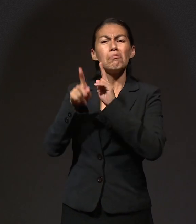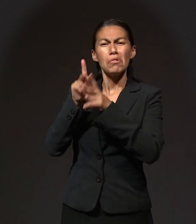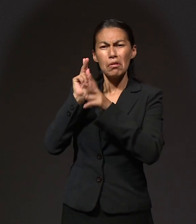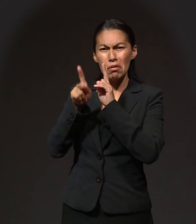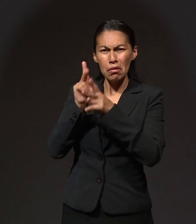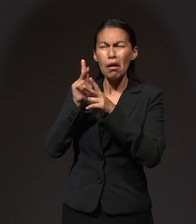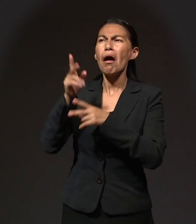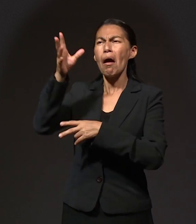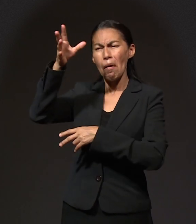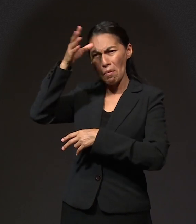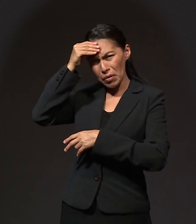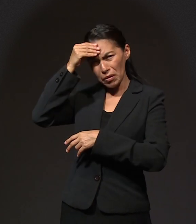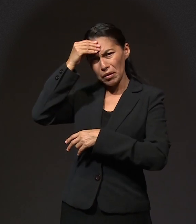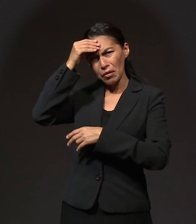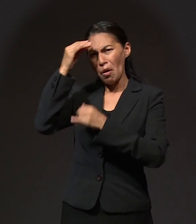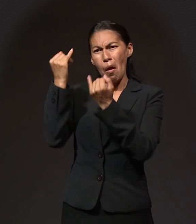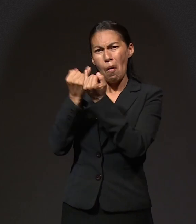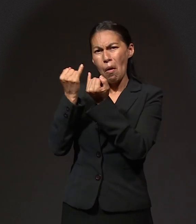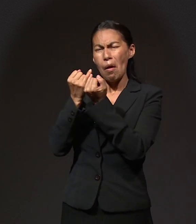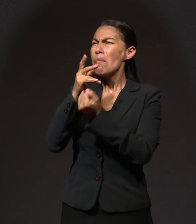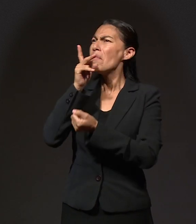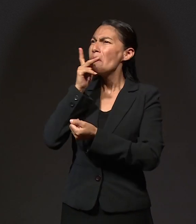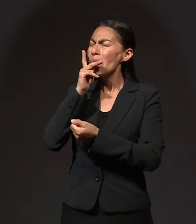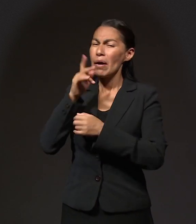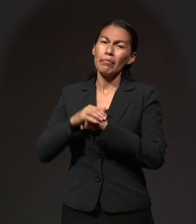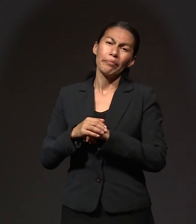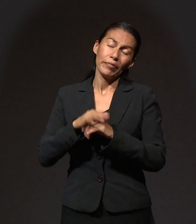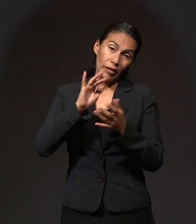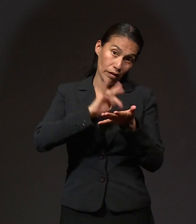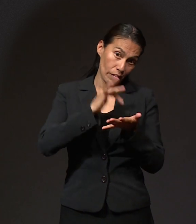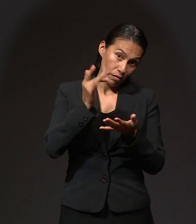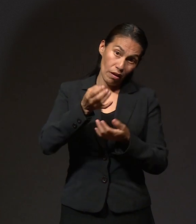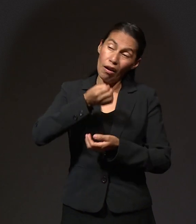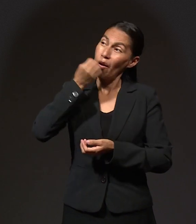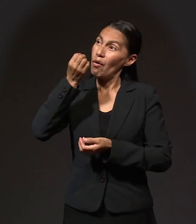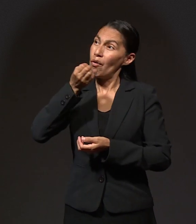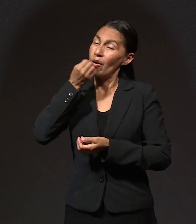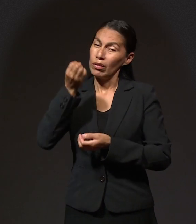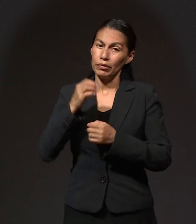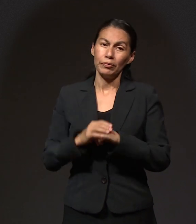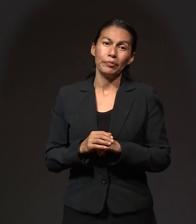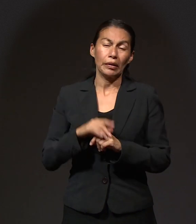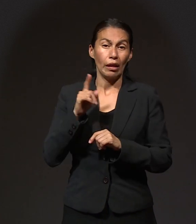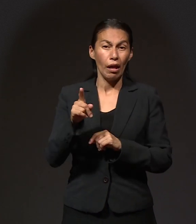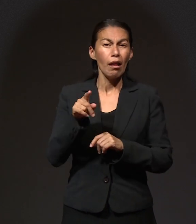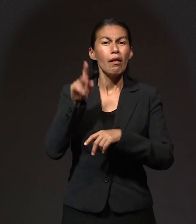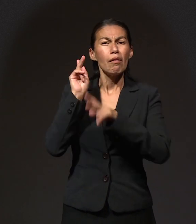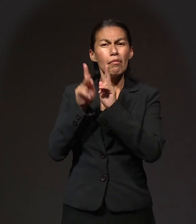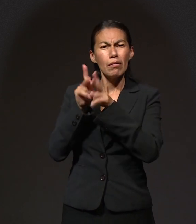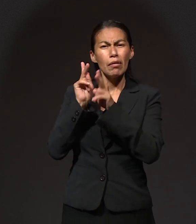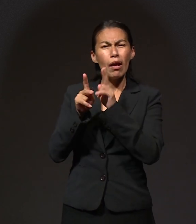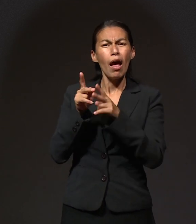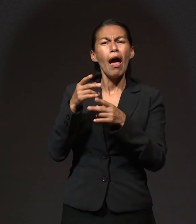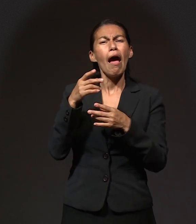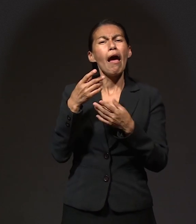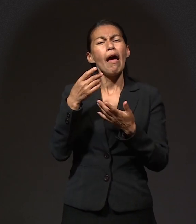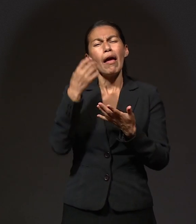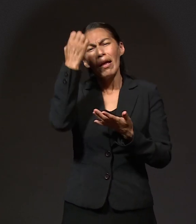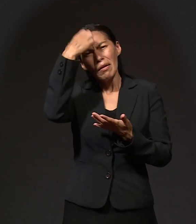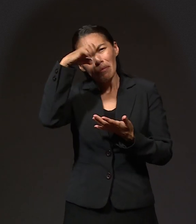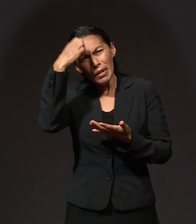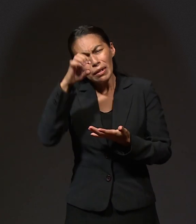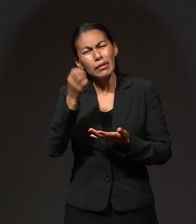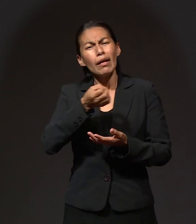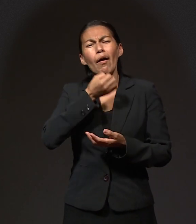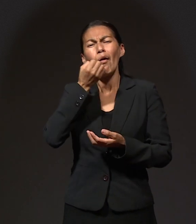de la oración. Él nos contará las maravillas que ha descubierto con Dios en oración.